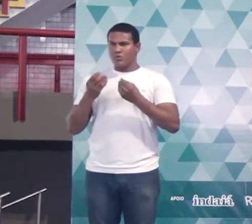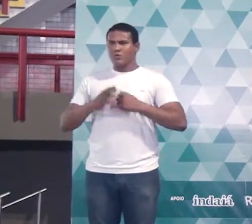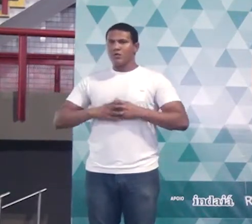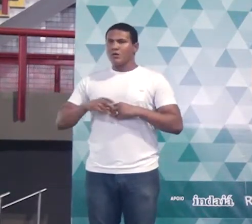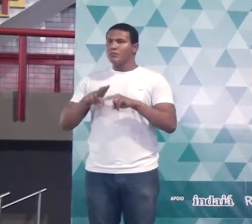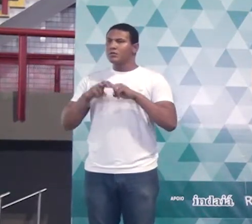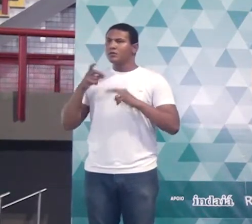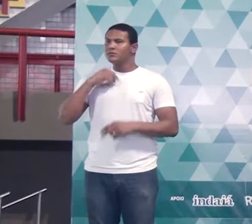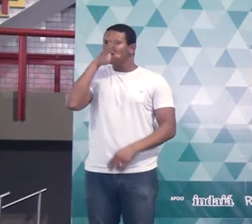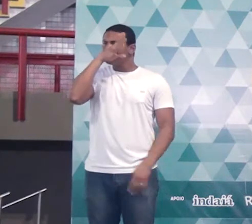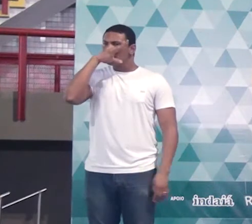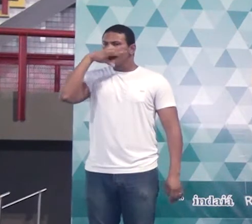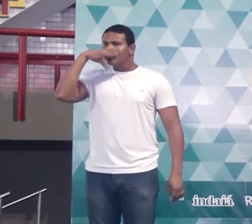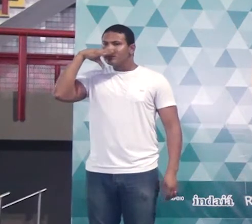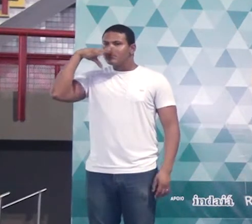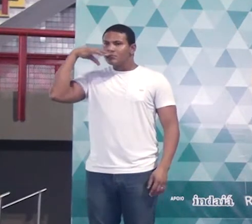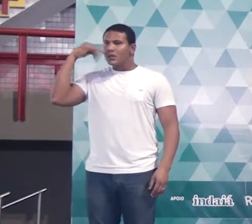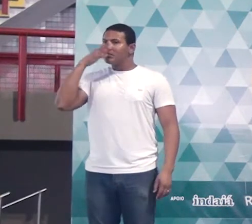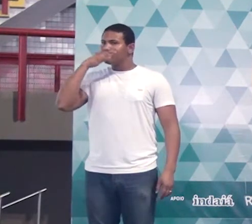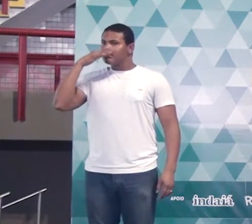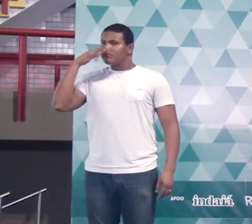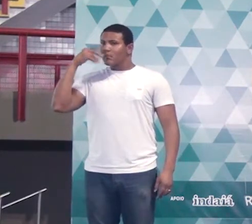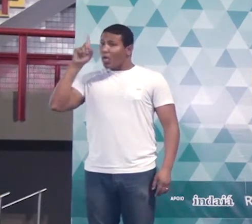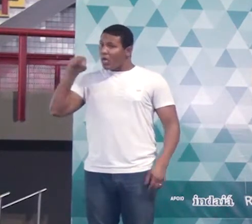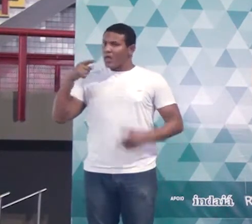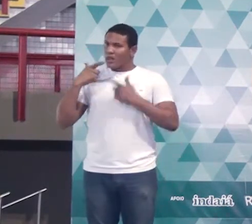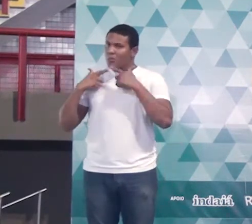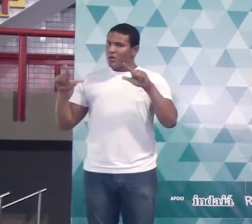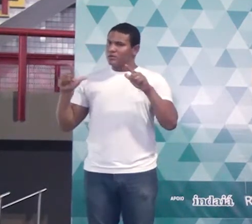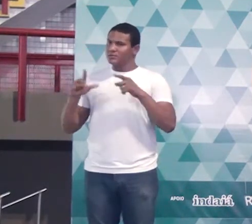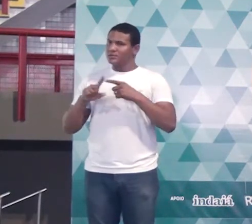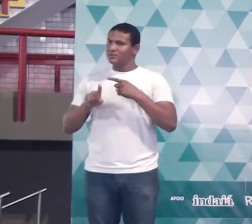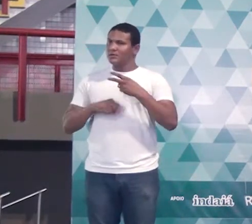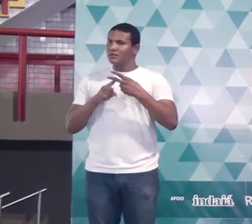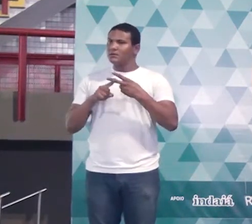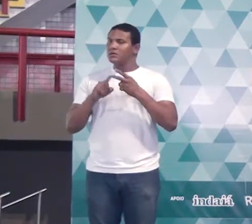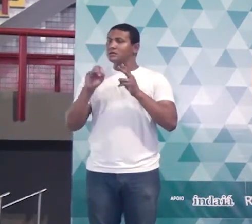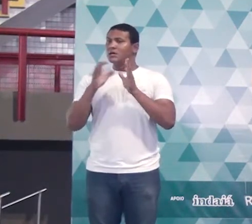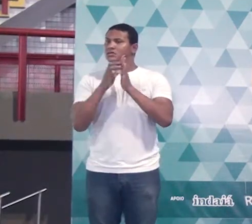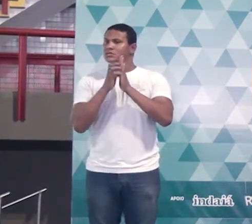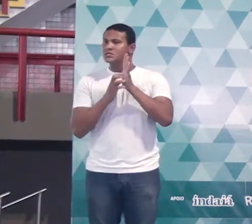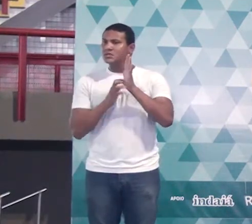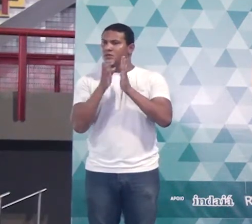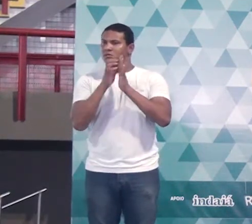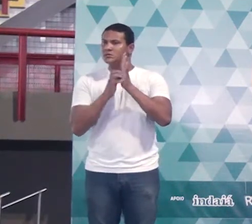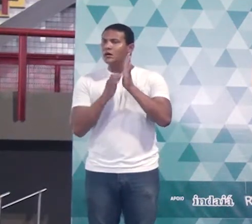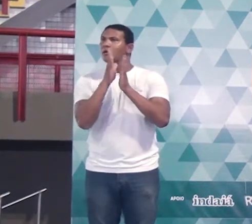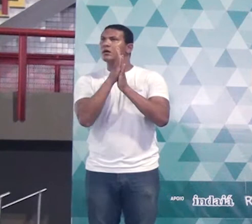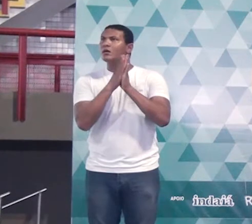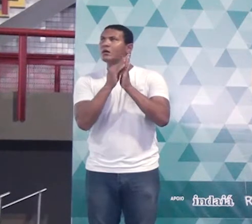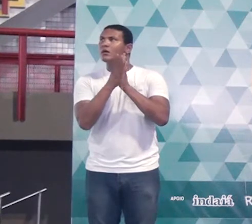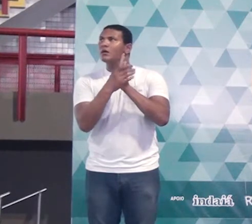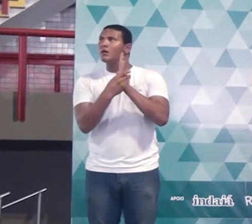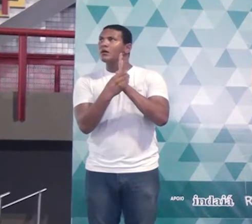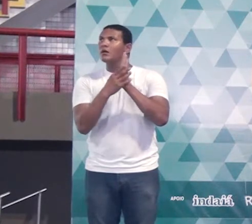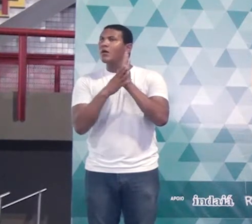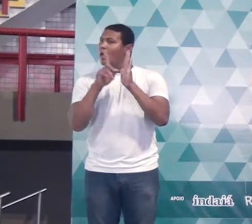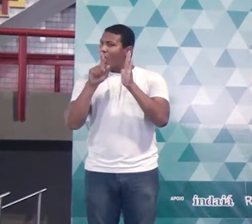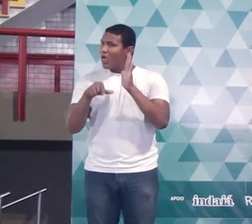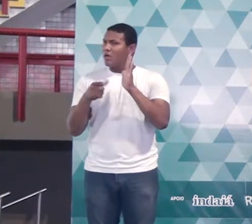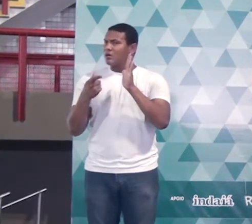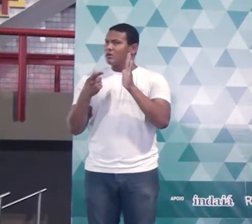cheiro pode ser linguagem, uma textura é linguagem, um